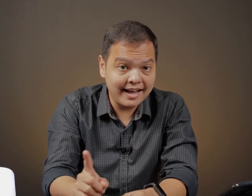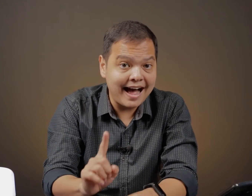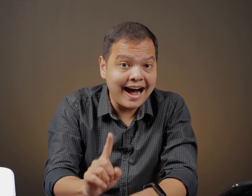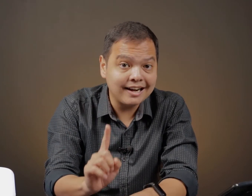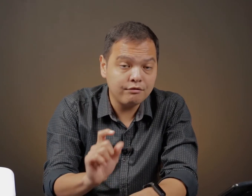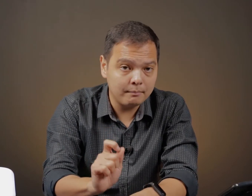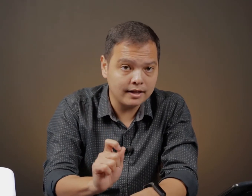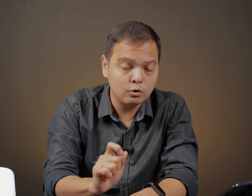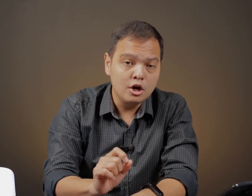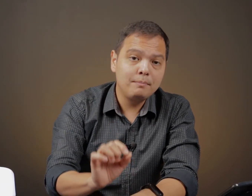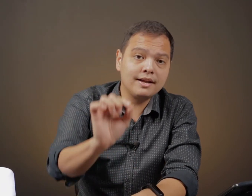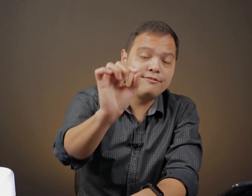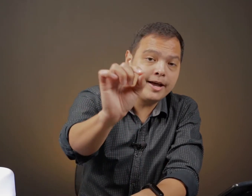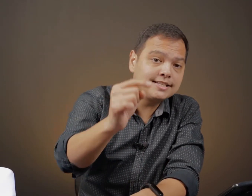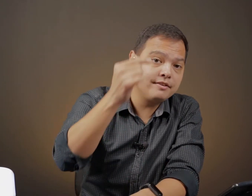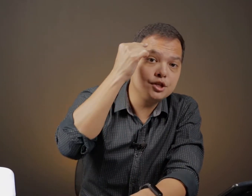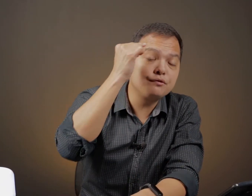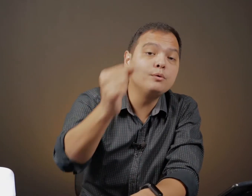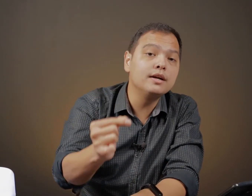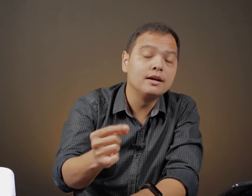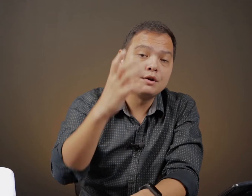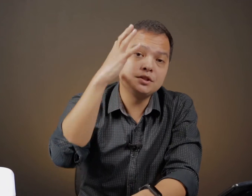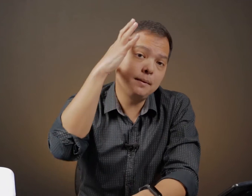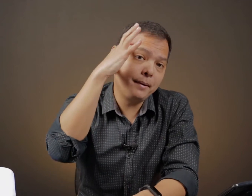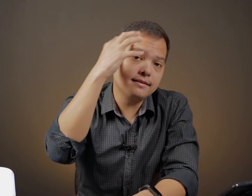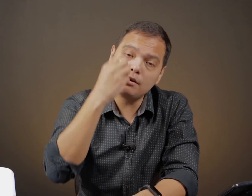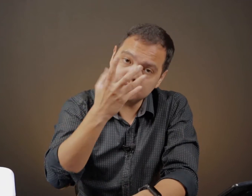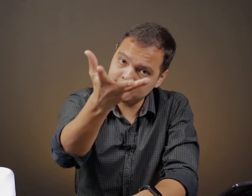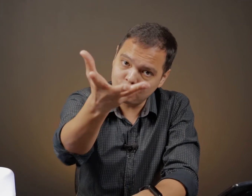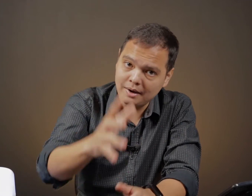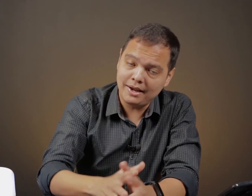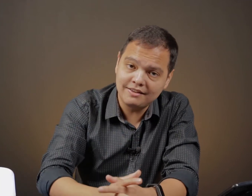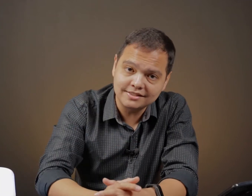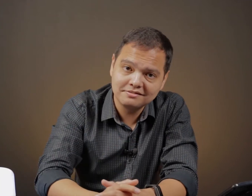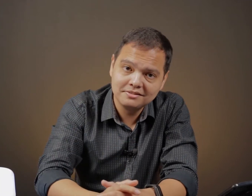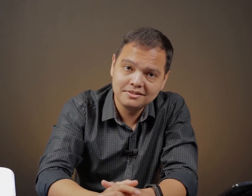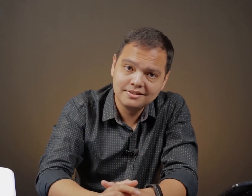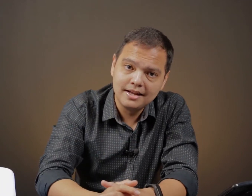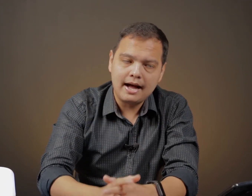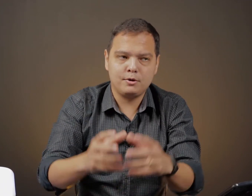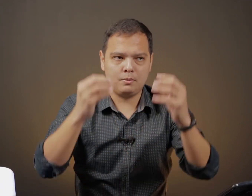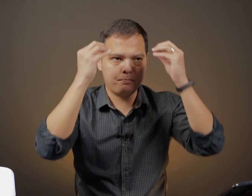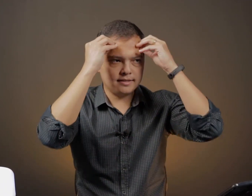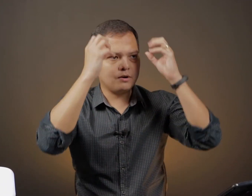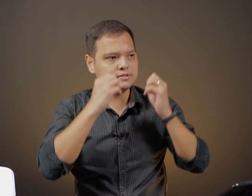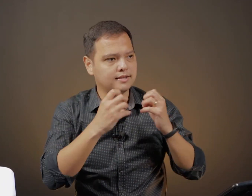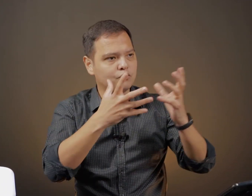é analfabeto, porque fluência vem de fluir. Você pensa e consegue transformar em palavras. A pessoa pensa e consegue transformar